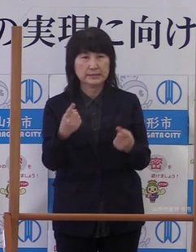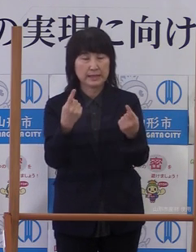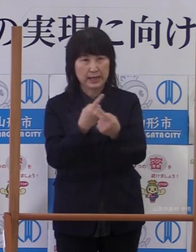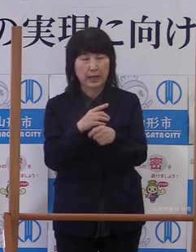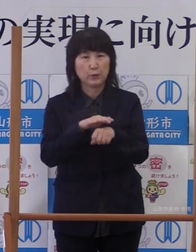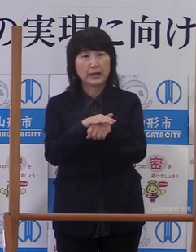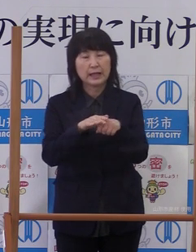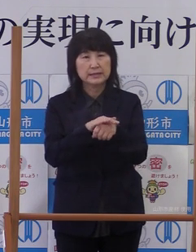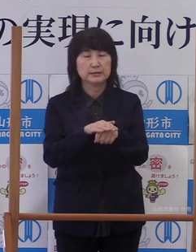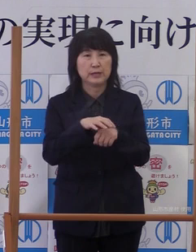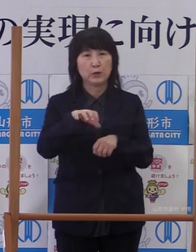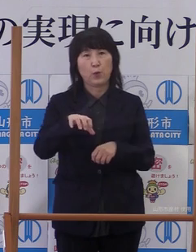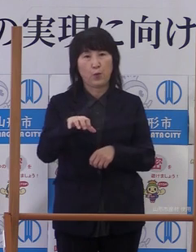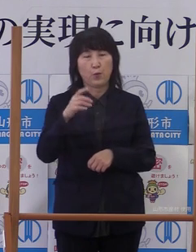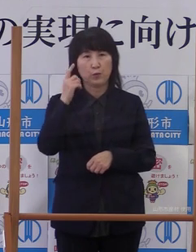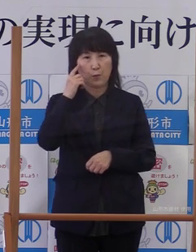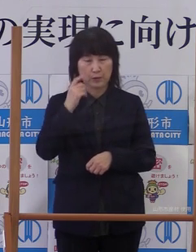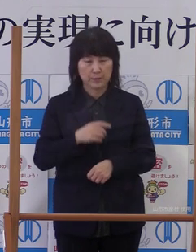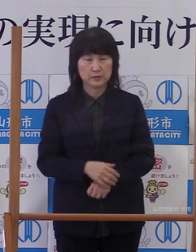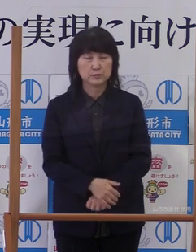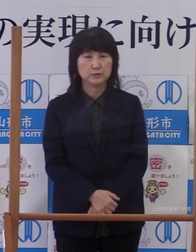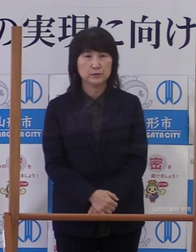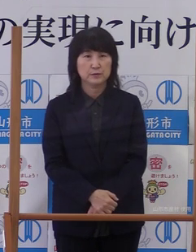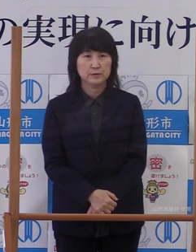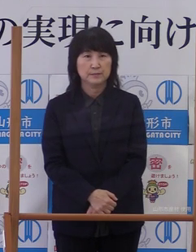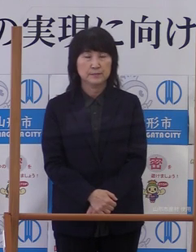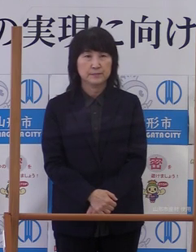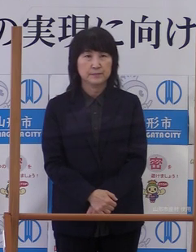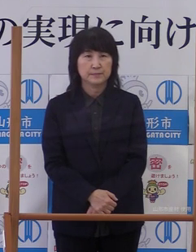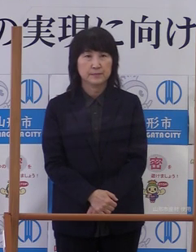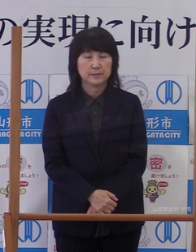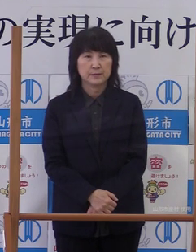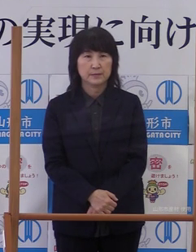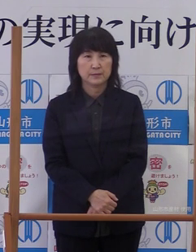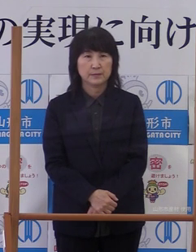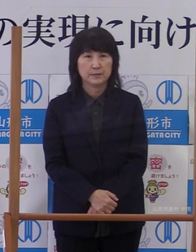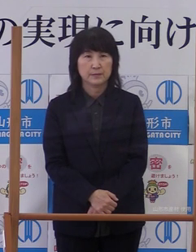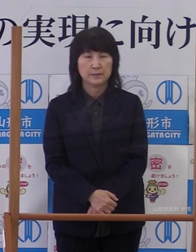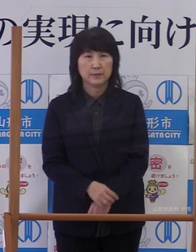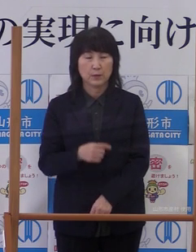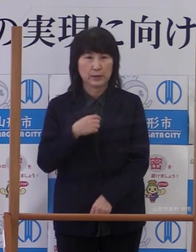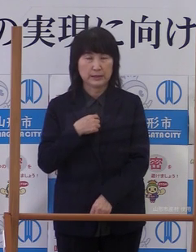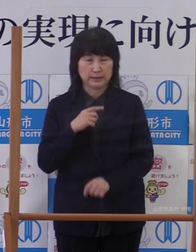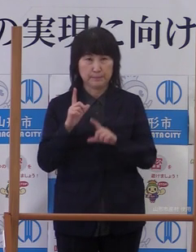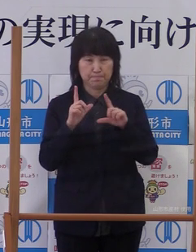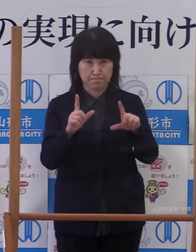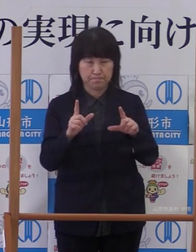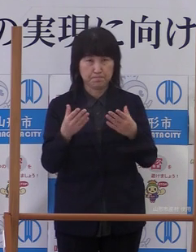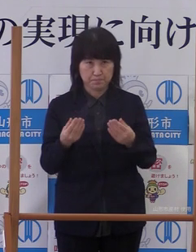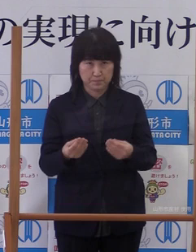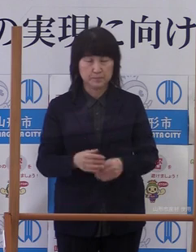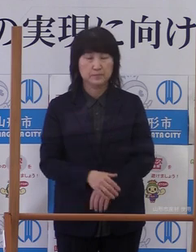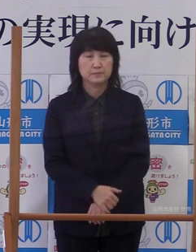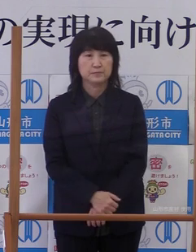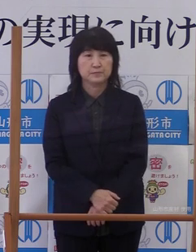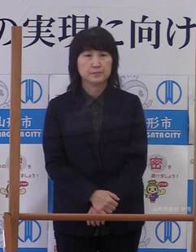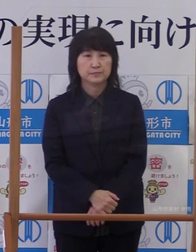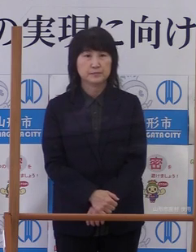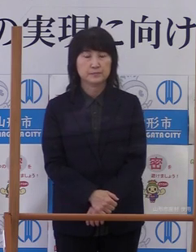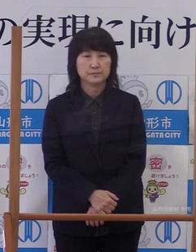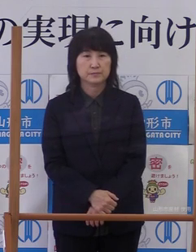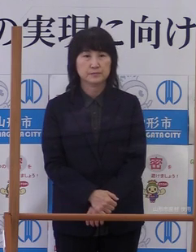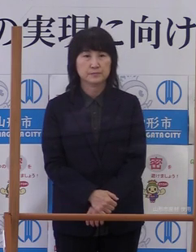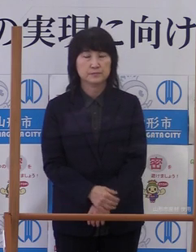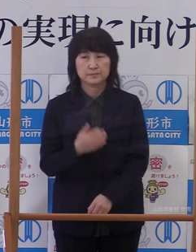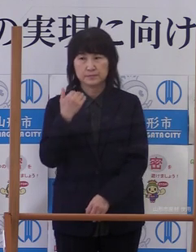と捉えているところであります。私から申し上げるのは以上です。はい、 続